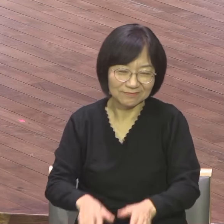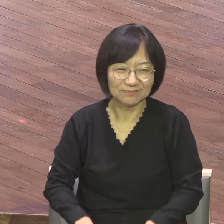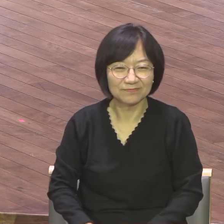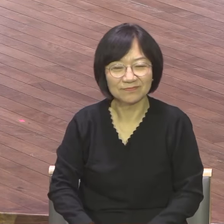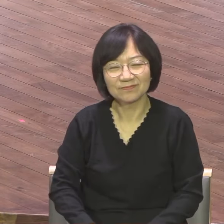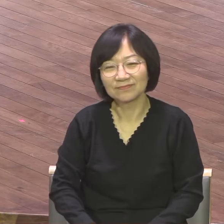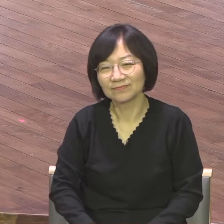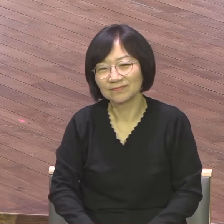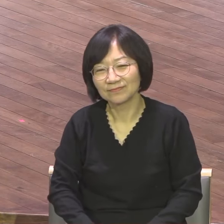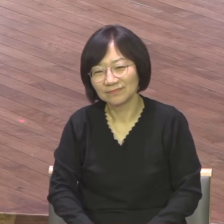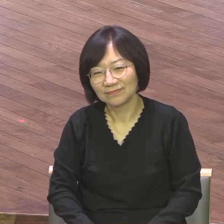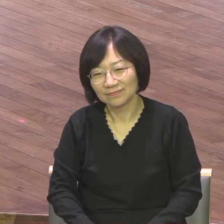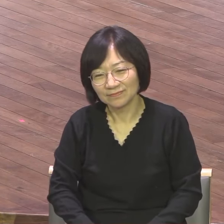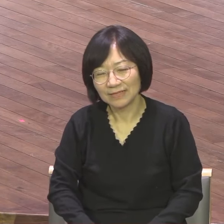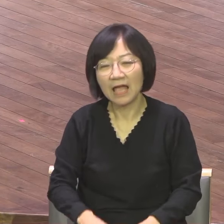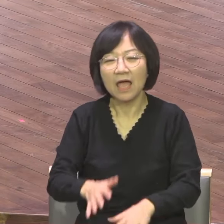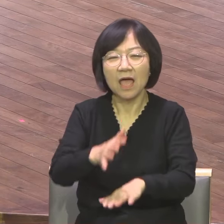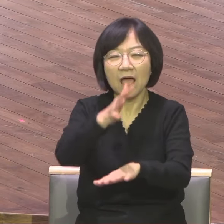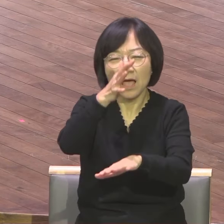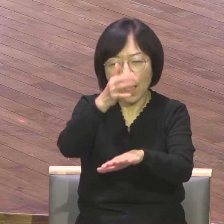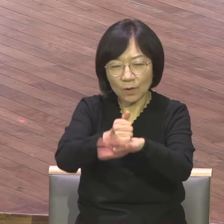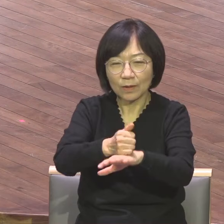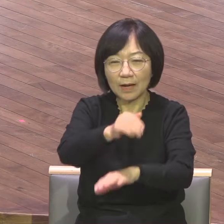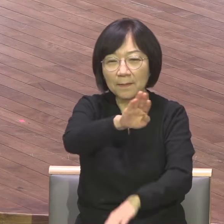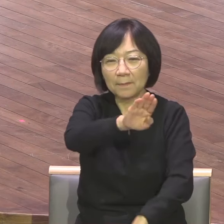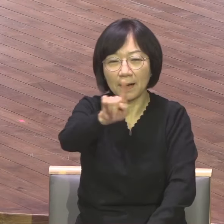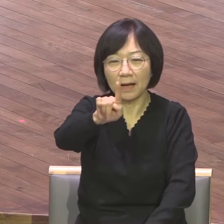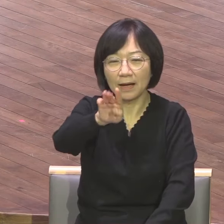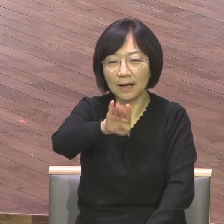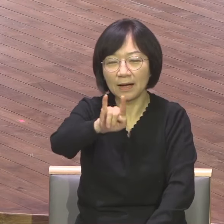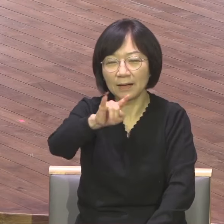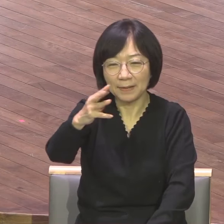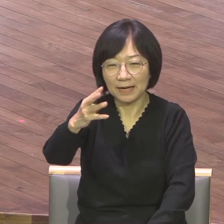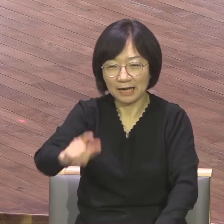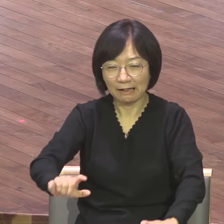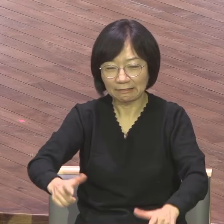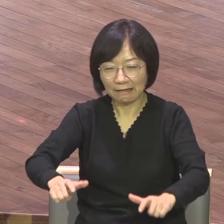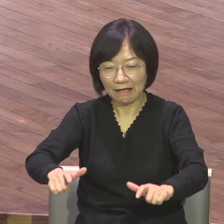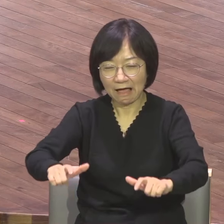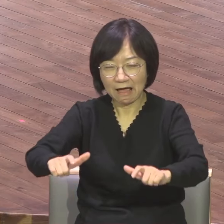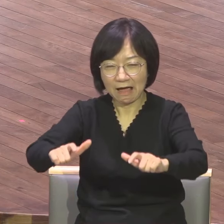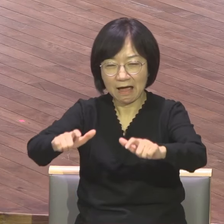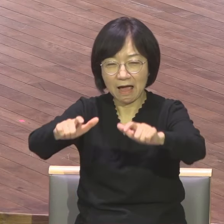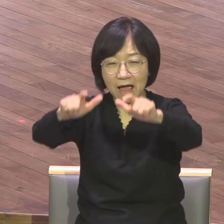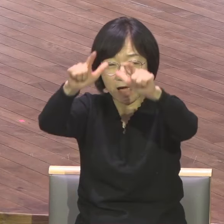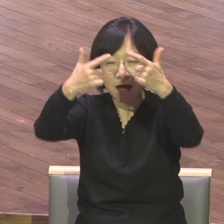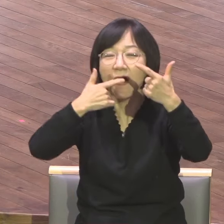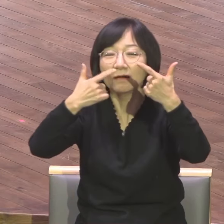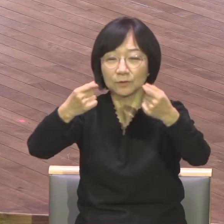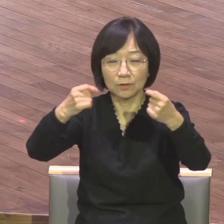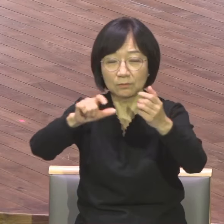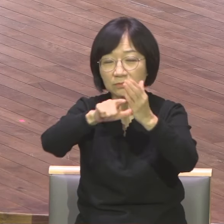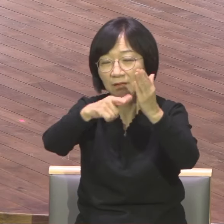뭡니까? 인생 바벨탑이요. 다 무너지게 돼 있어요. 다 무너집니다. 이 세상 거.